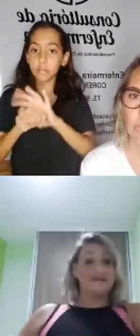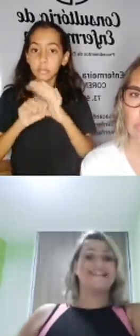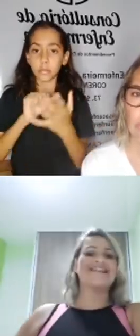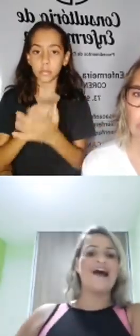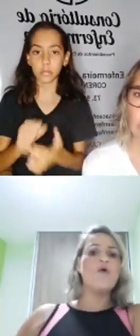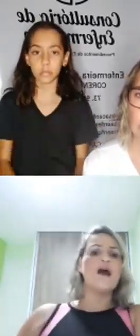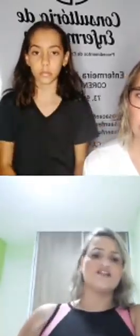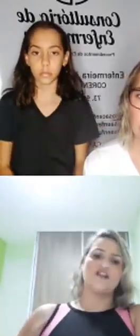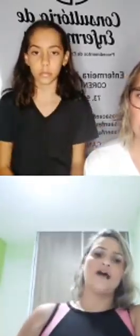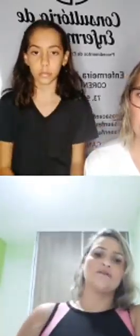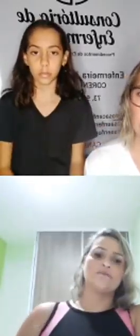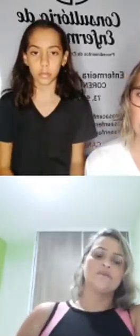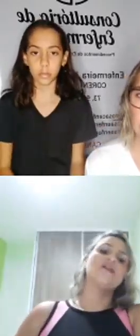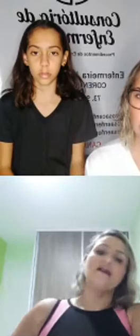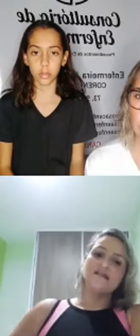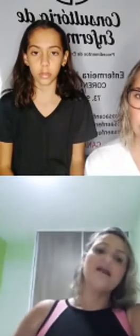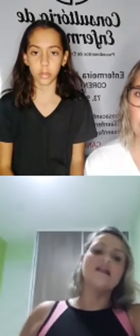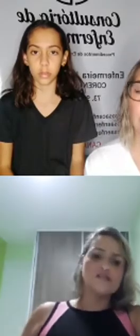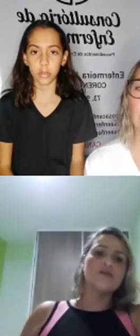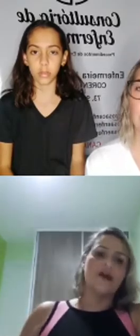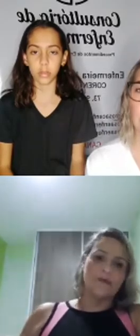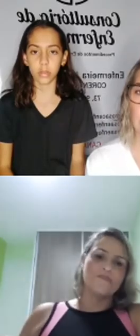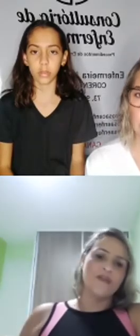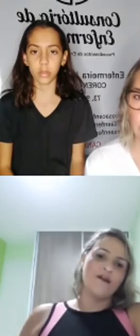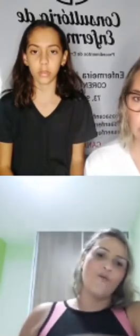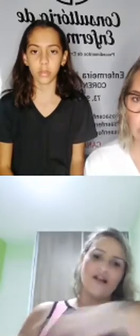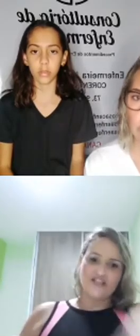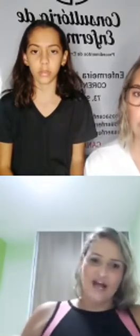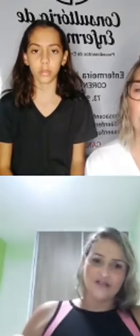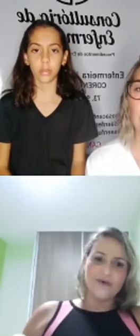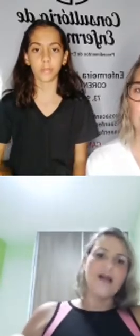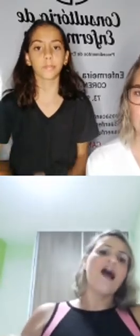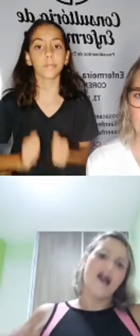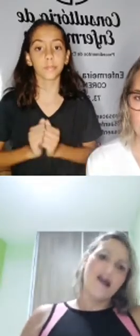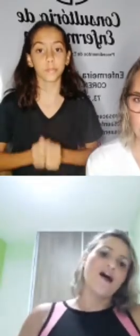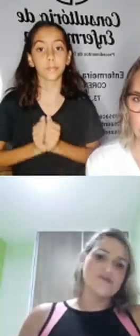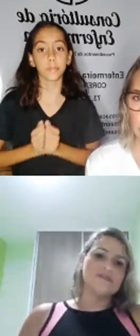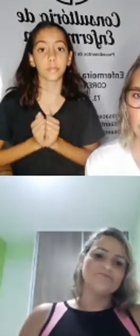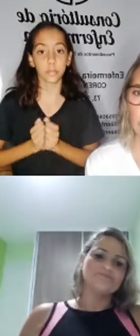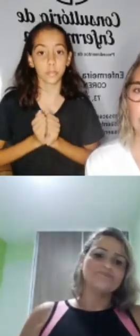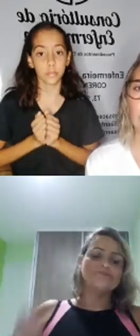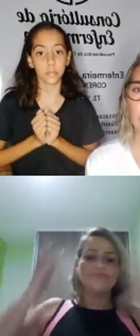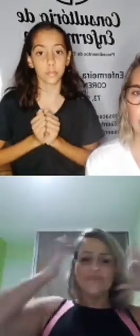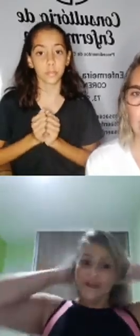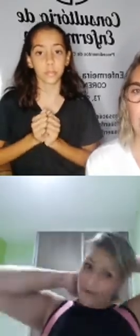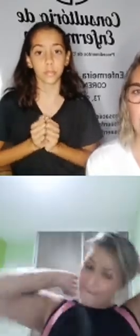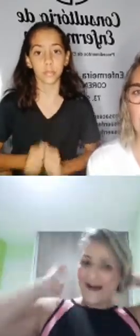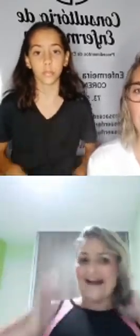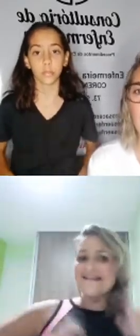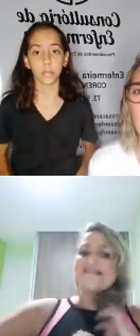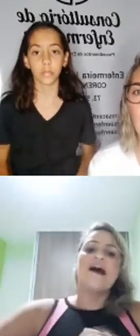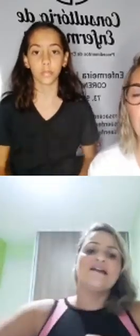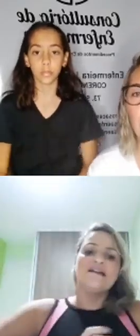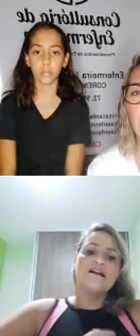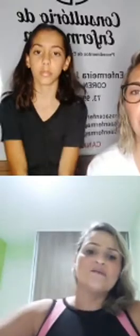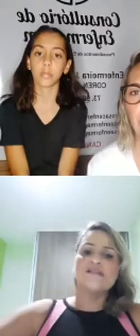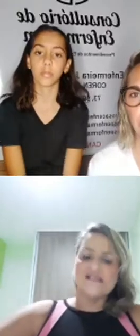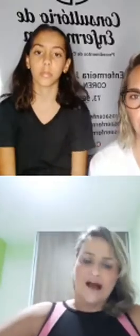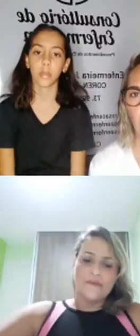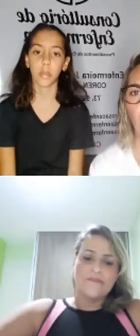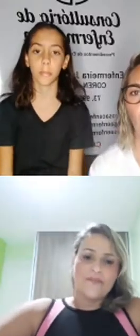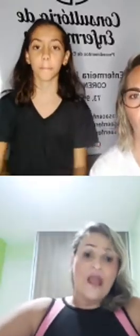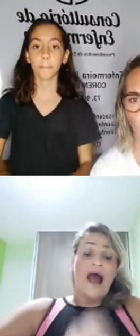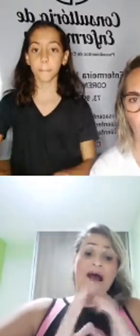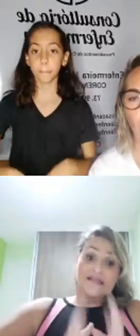tiveram tal achado. E aí relacionar, né, o achado à causa. Mas ainda não se